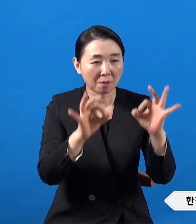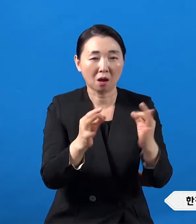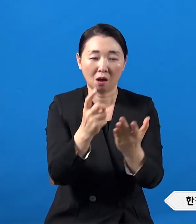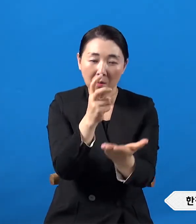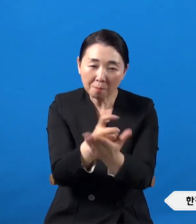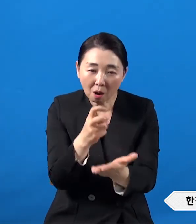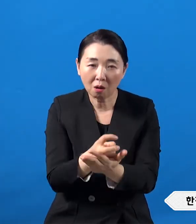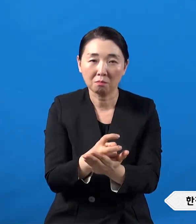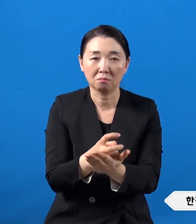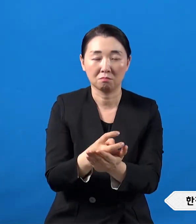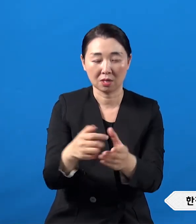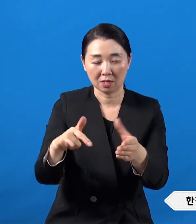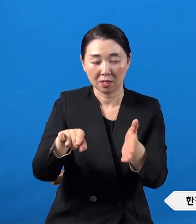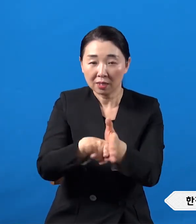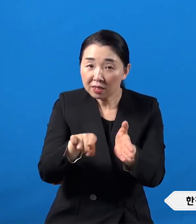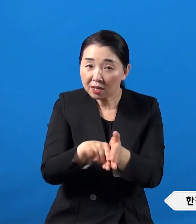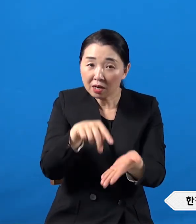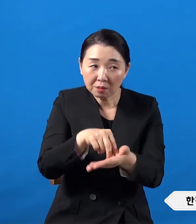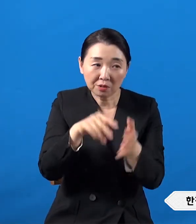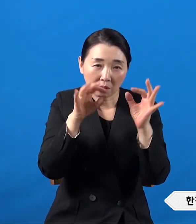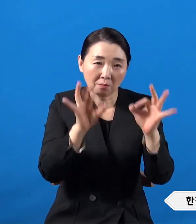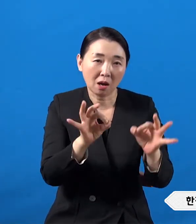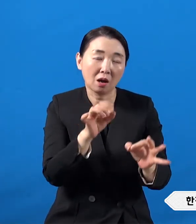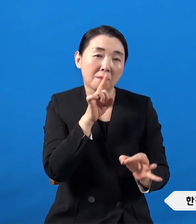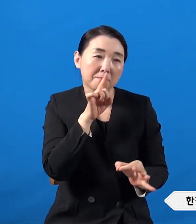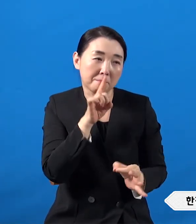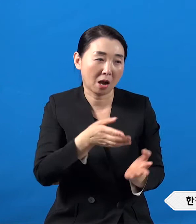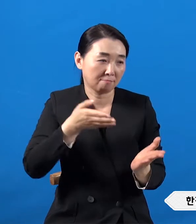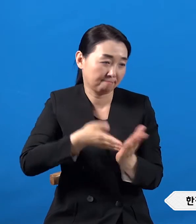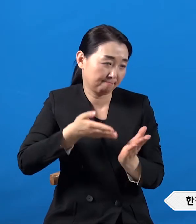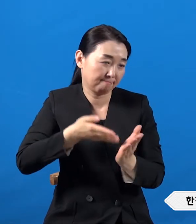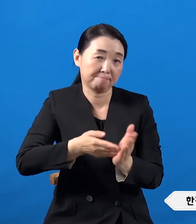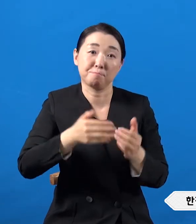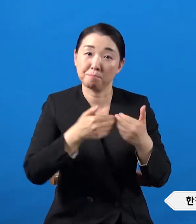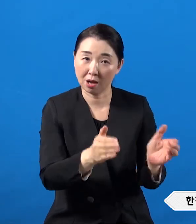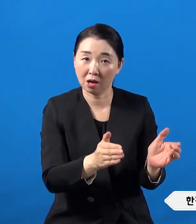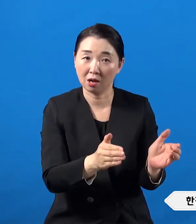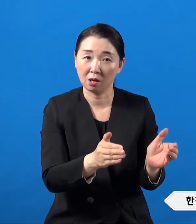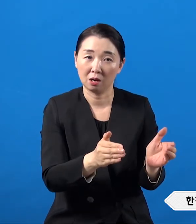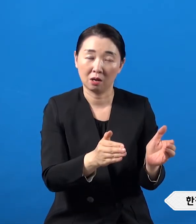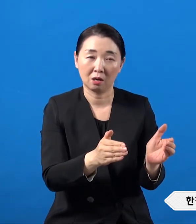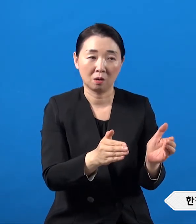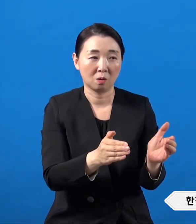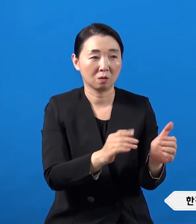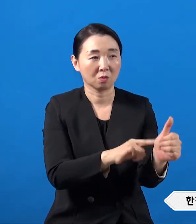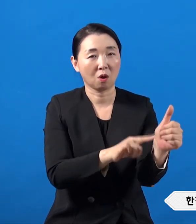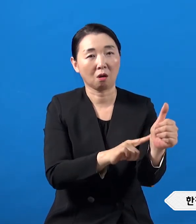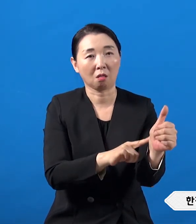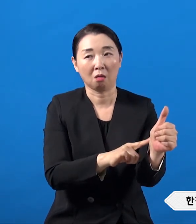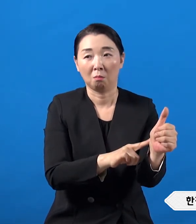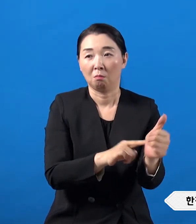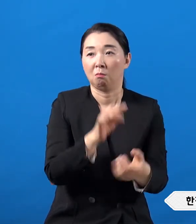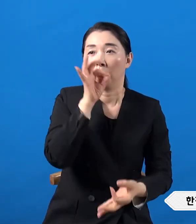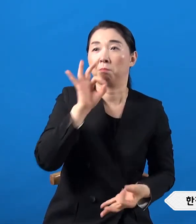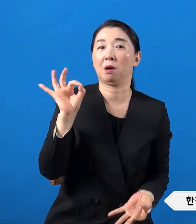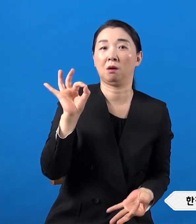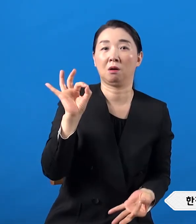역사적으로, 법적으로, 신학적으로 널리 정연하게 반박을 하는데 암몬 왕이 꼼짝을